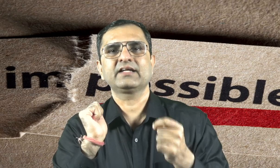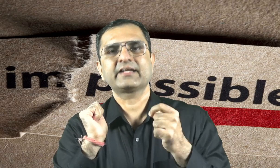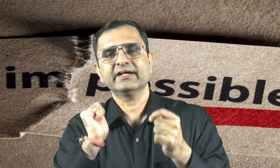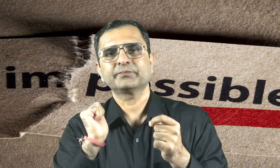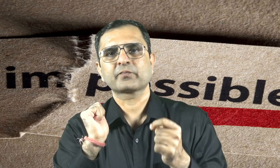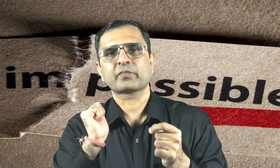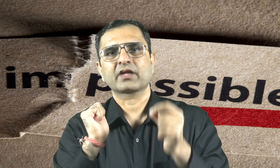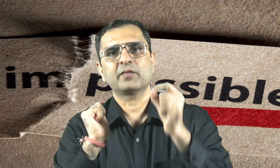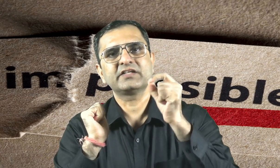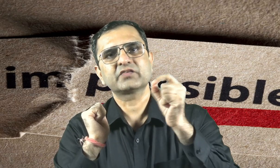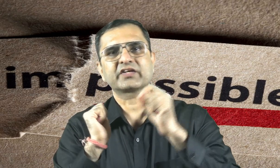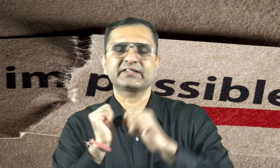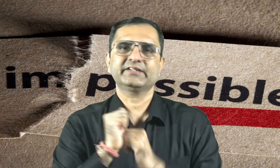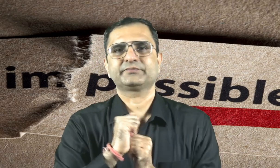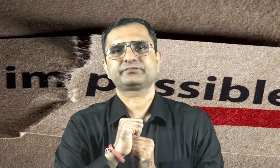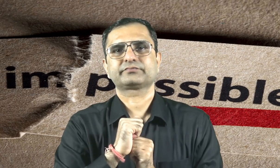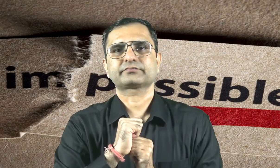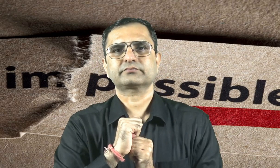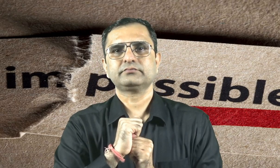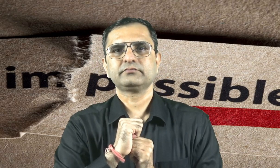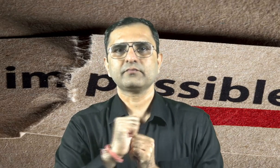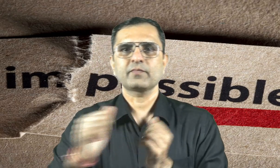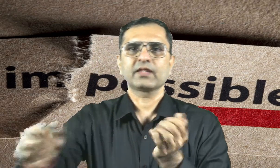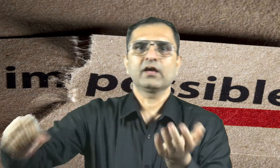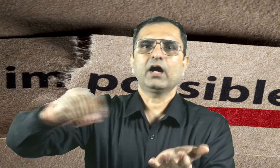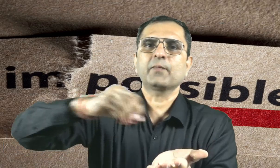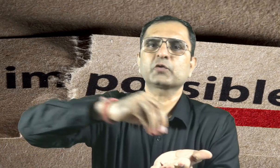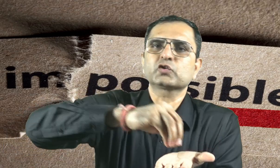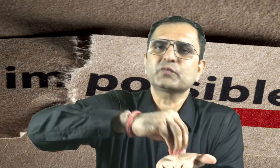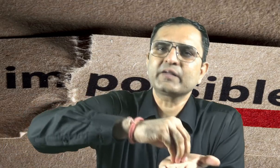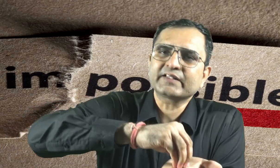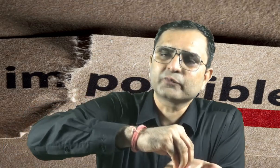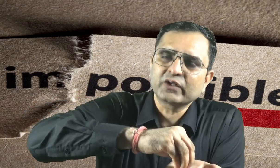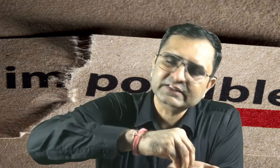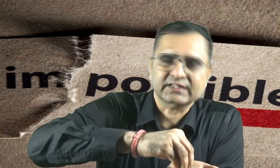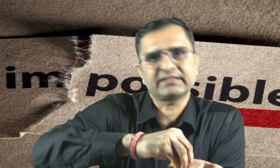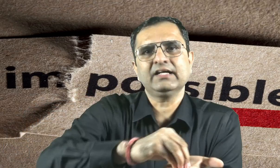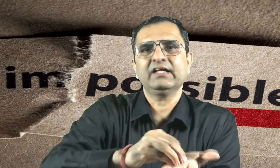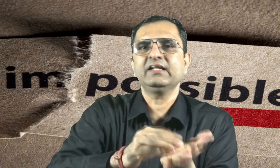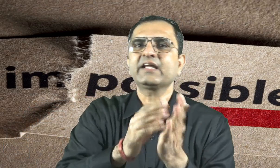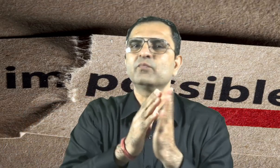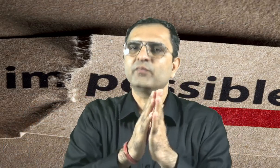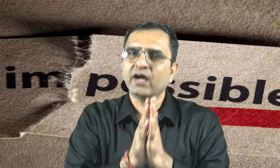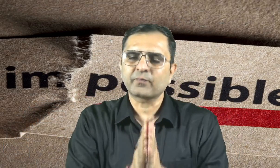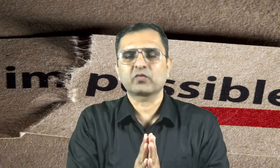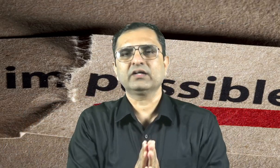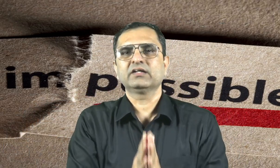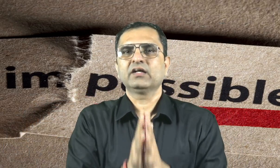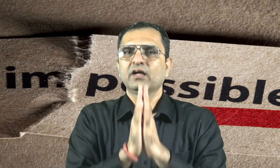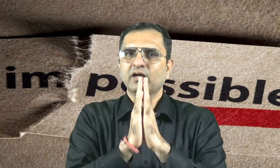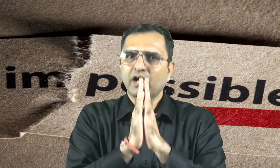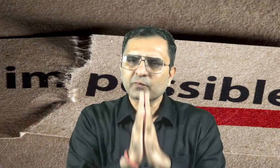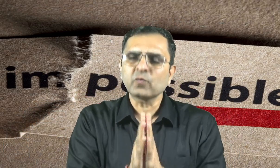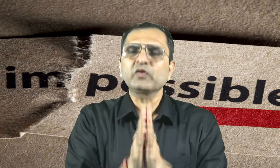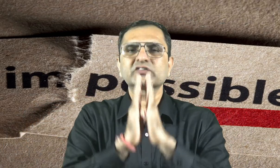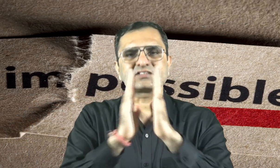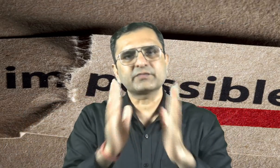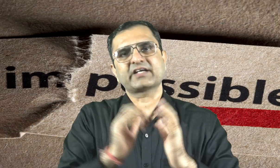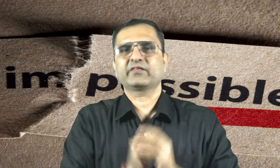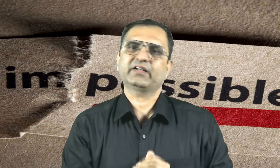क्या हम डिजर्व करते हैं आपको दोस्त मेरी बातें बुरी लग सकती है लेकिन मैं आपको ना आपको बिल्कुल सच्चाई बताने